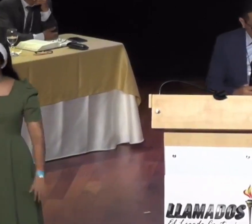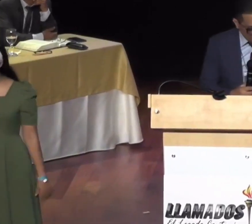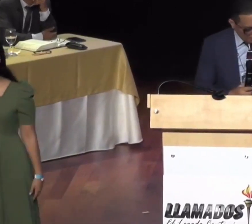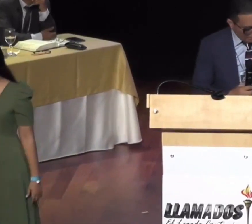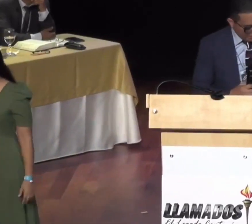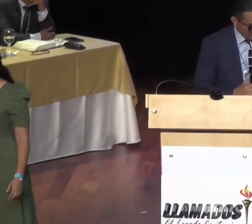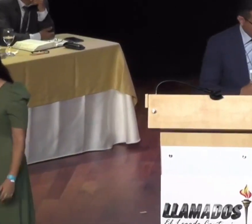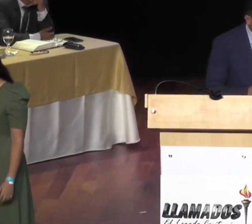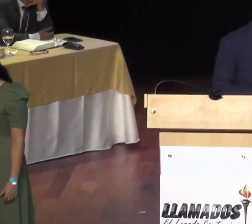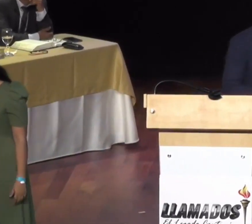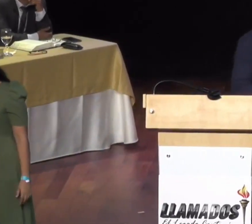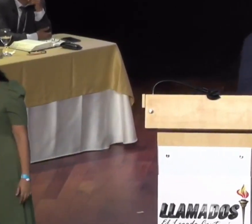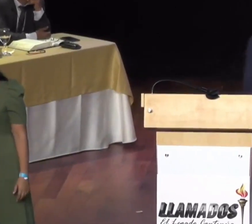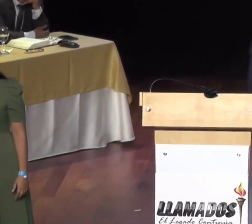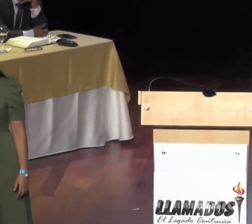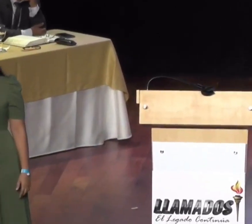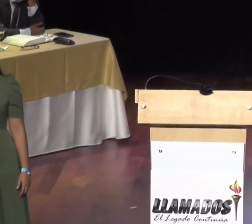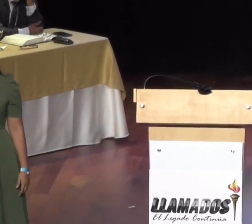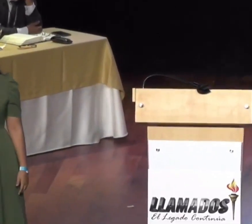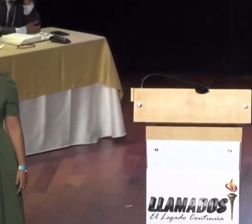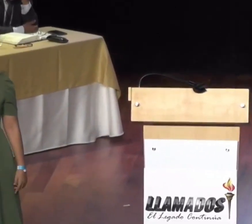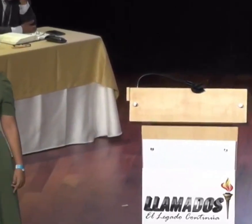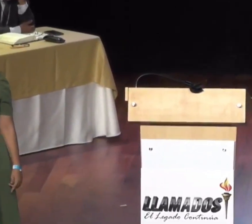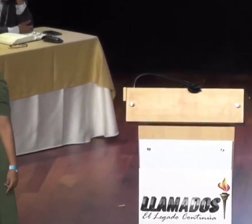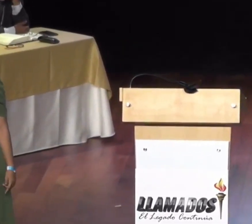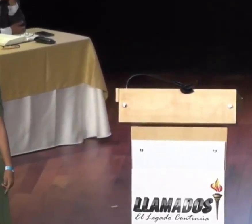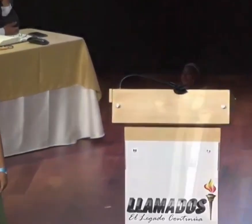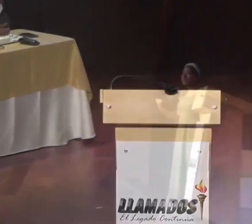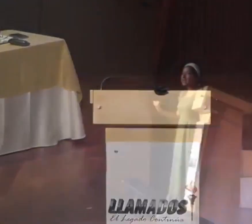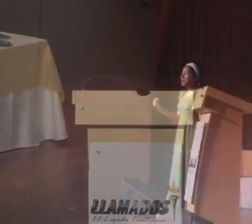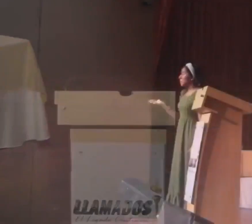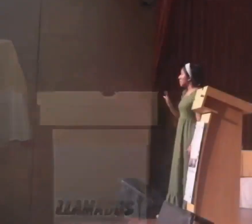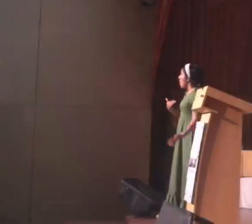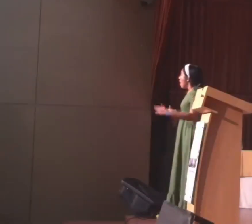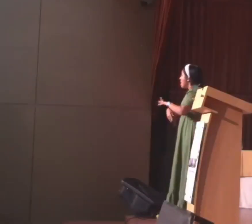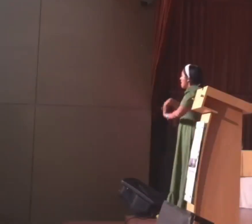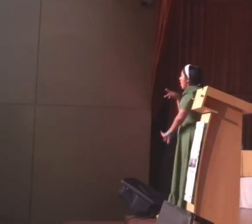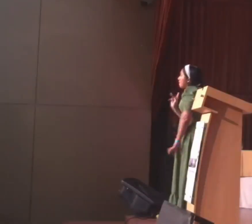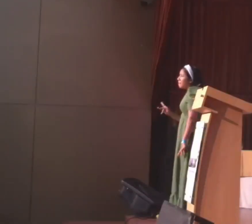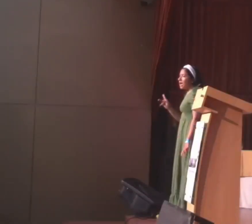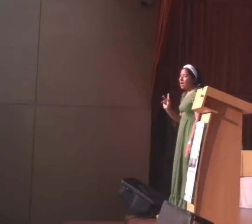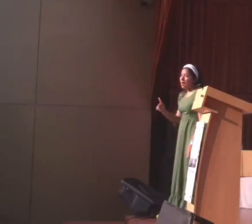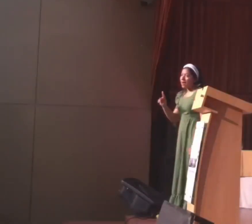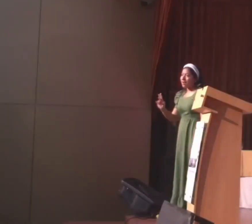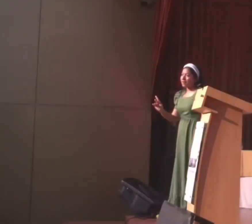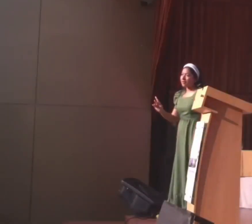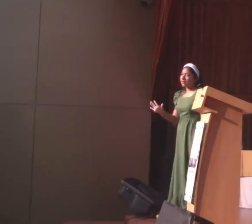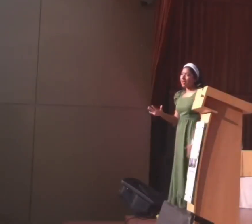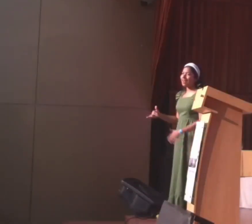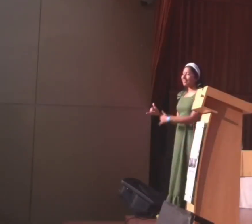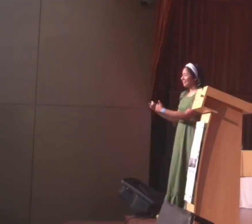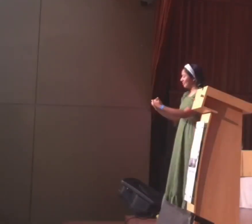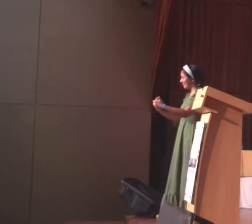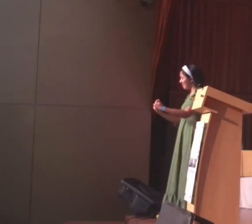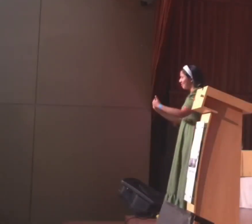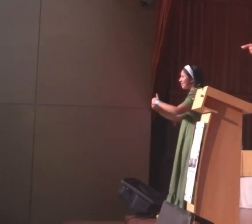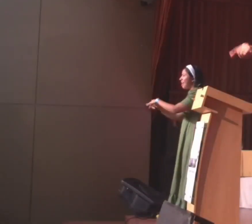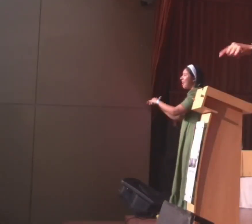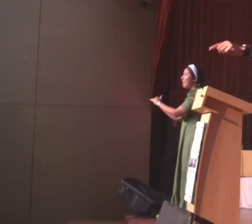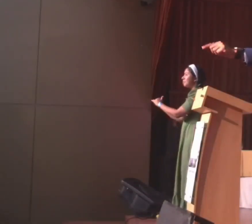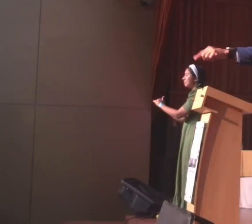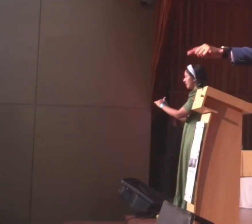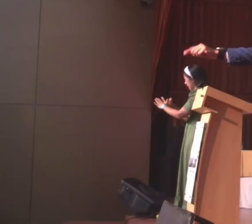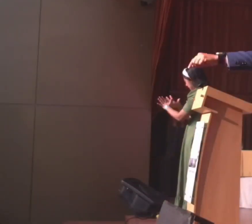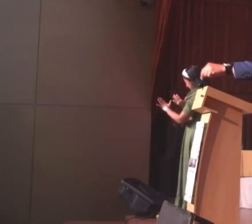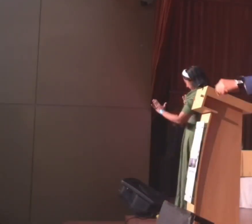Acuérdate de este día. Cuando voy caminando, Dios me dijo, hey, ahí está mi casa. Ahí está mi